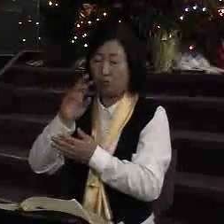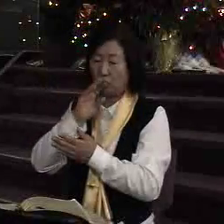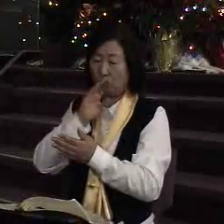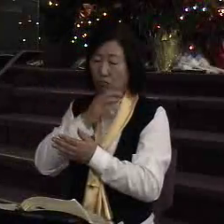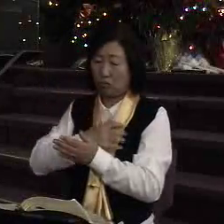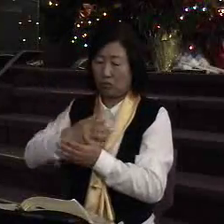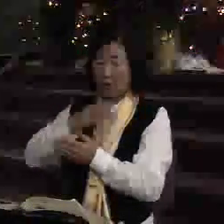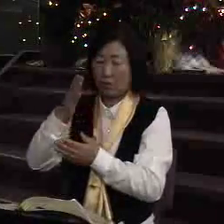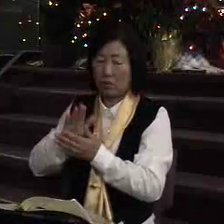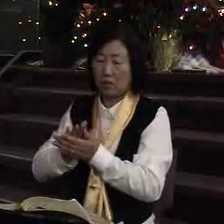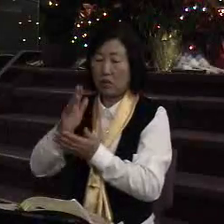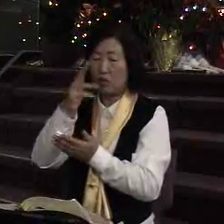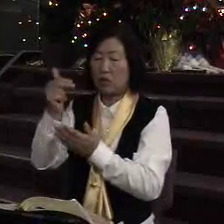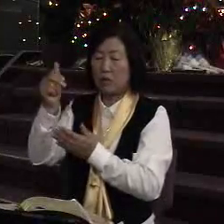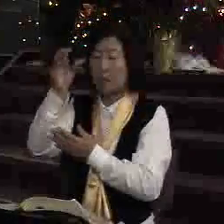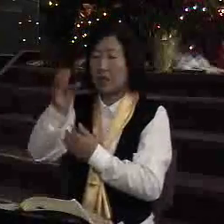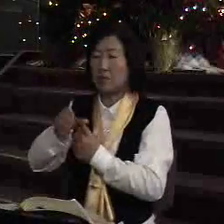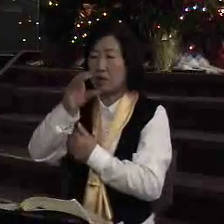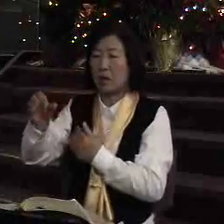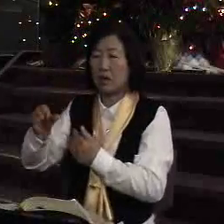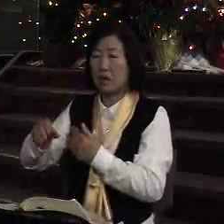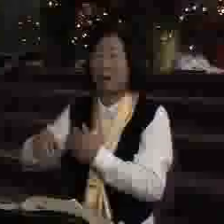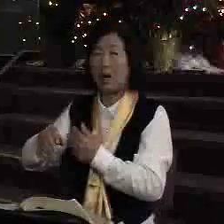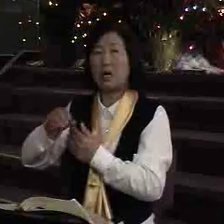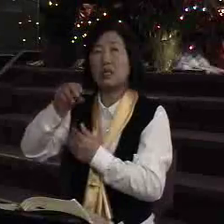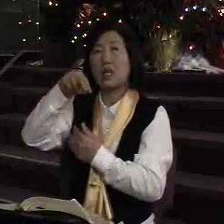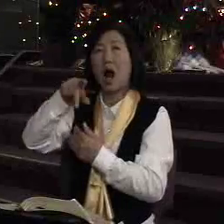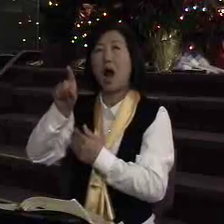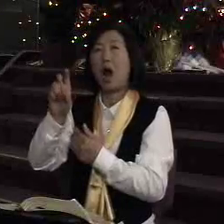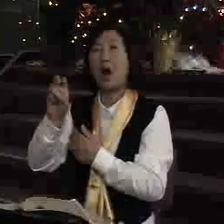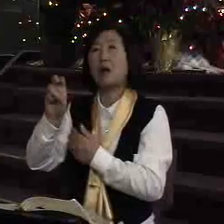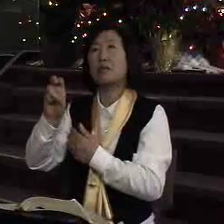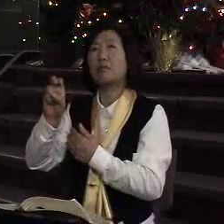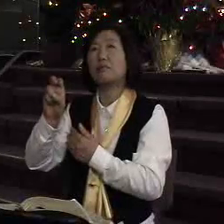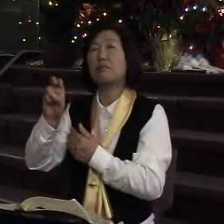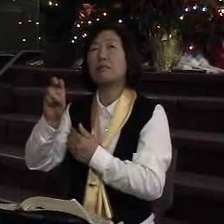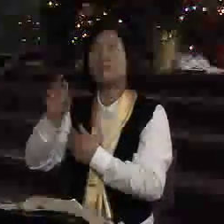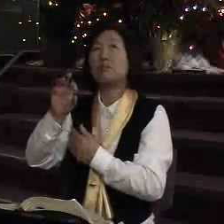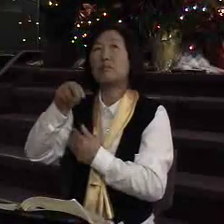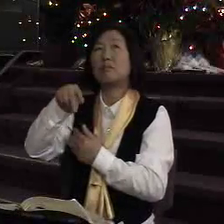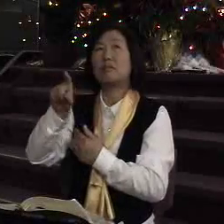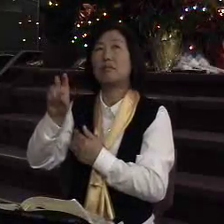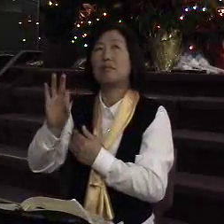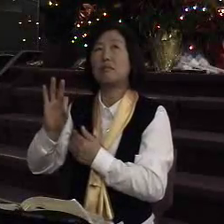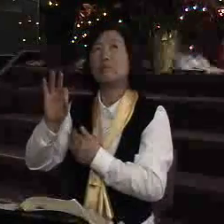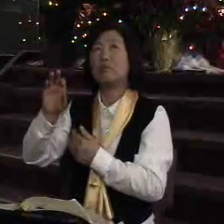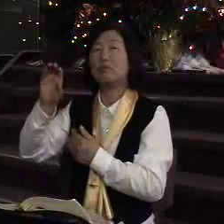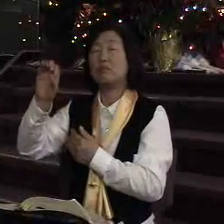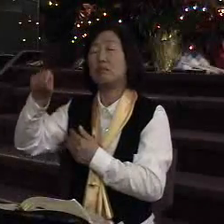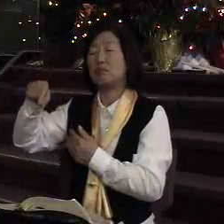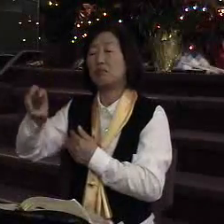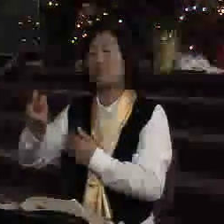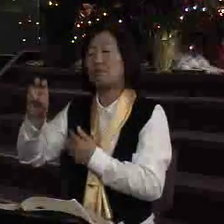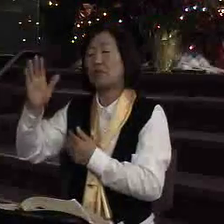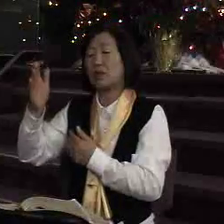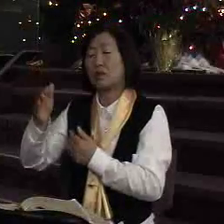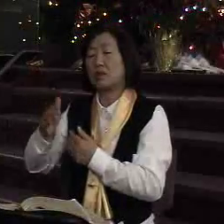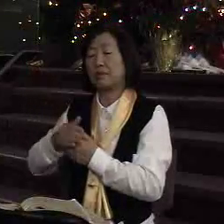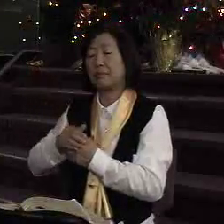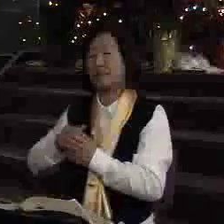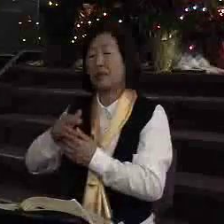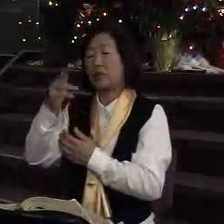주님의 십자가가 상품화되지 않았나, 액세서리, 패션 스테이트먼트에 지나지